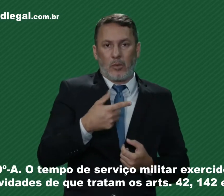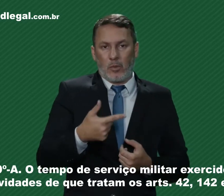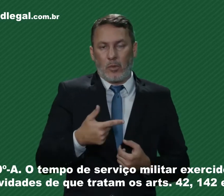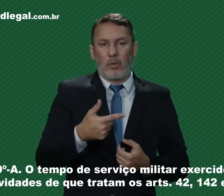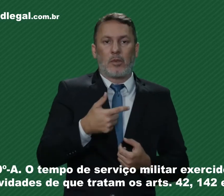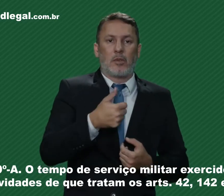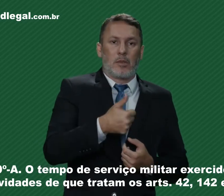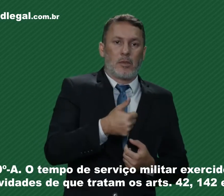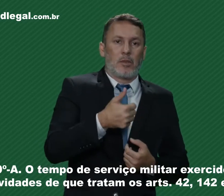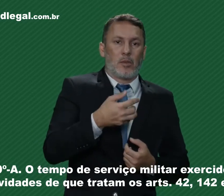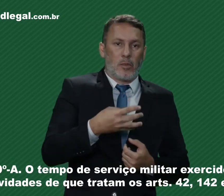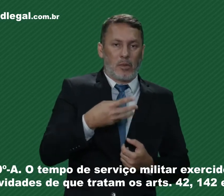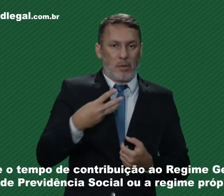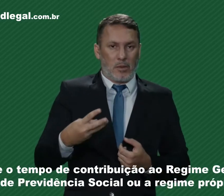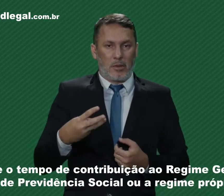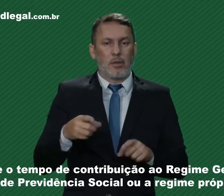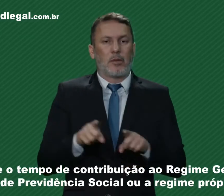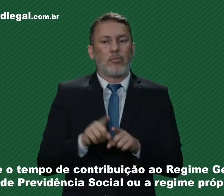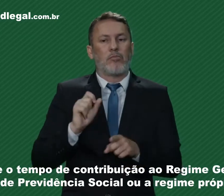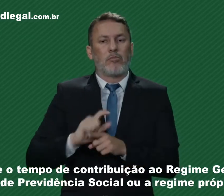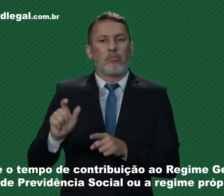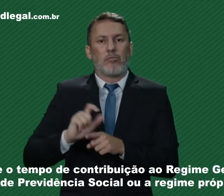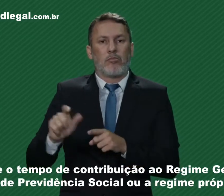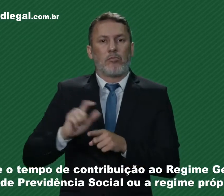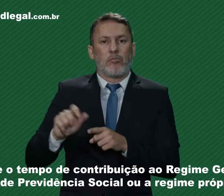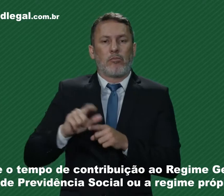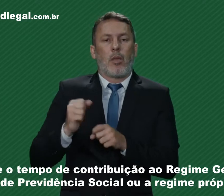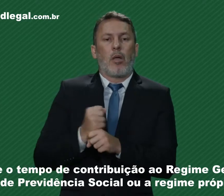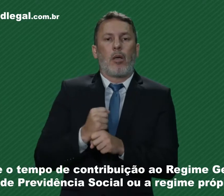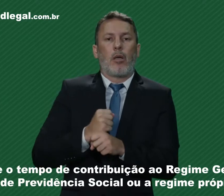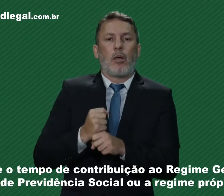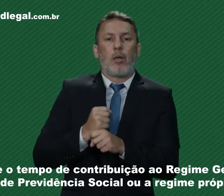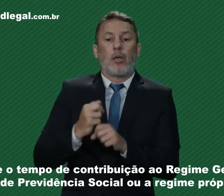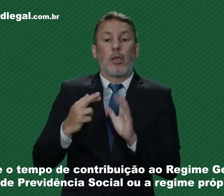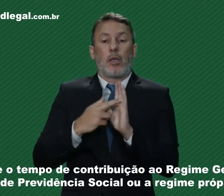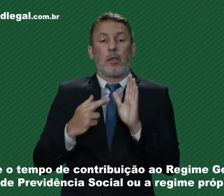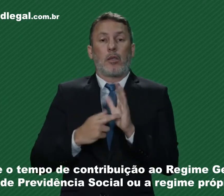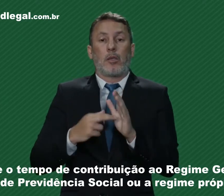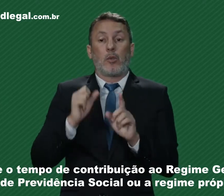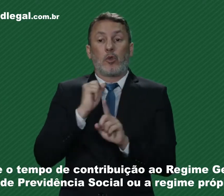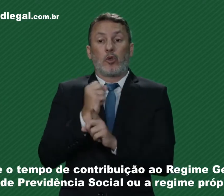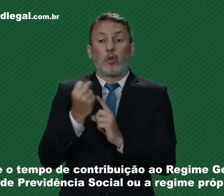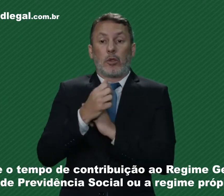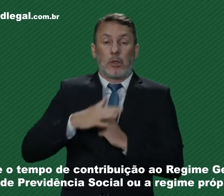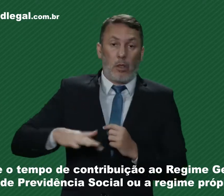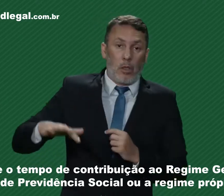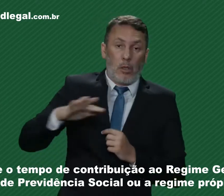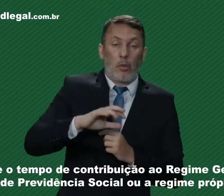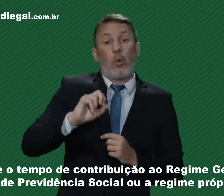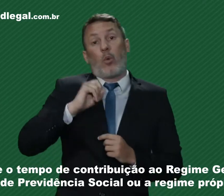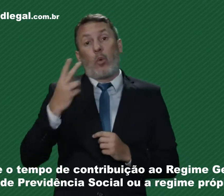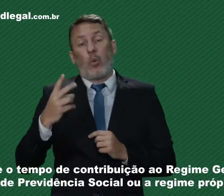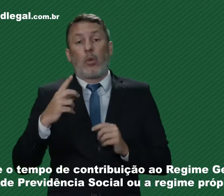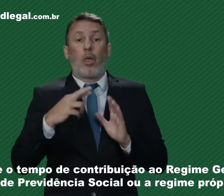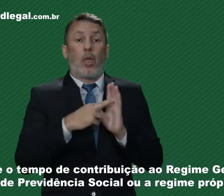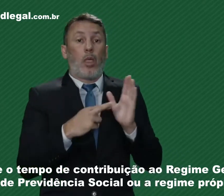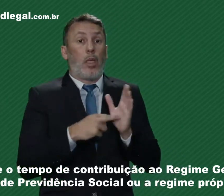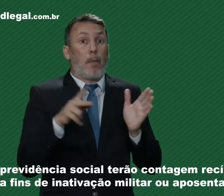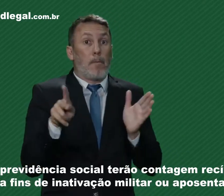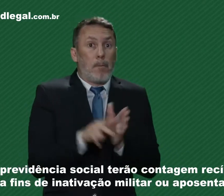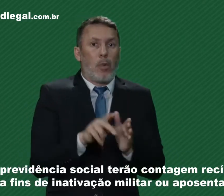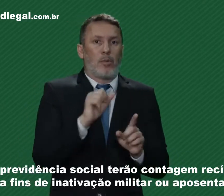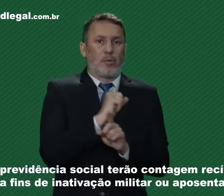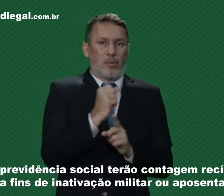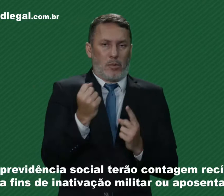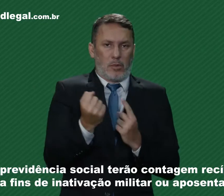142 e 143 e o tempo de contribuição ao regime geral da Previdência Social ou ao regime próprio